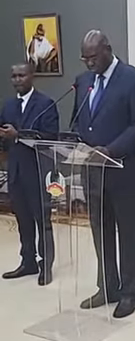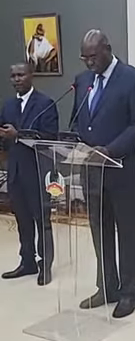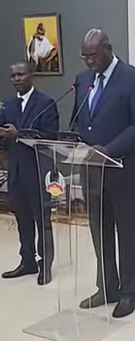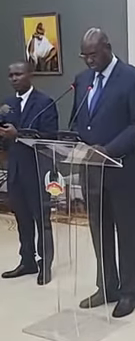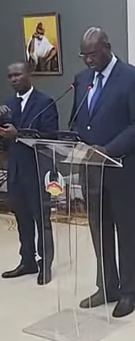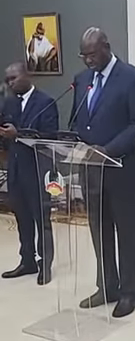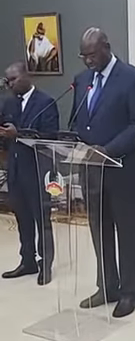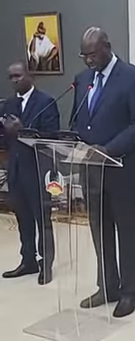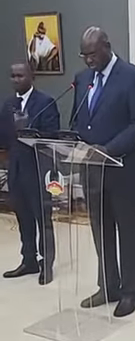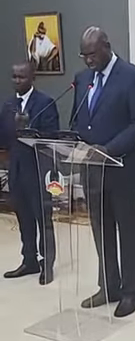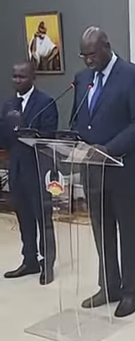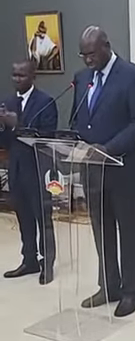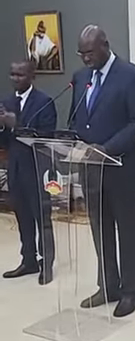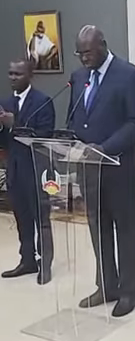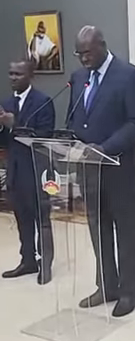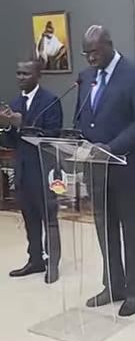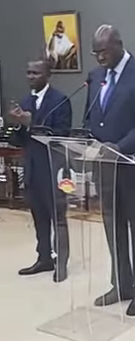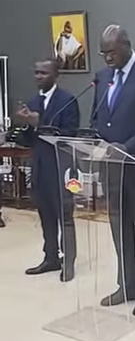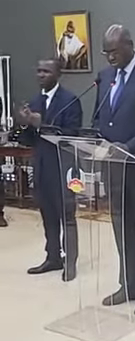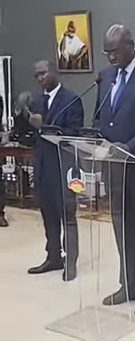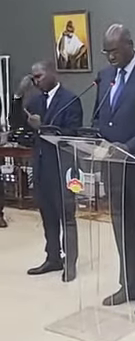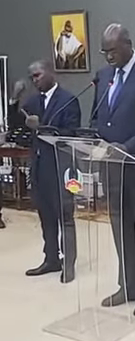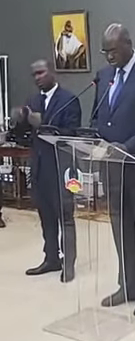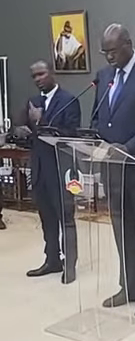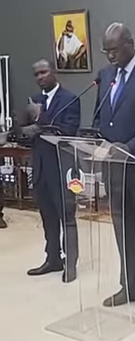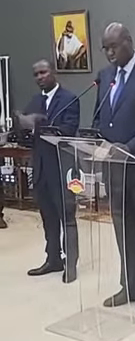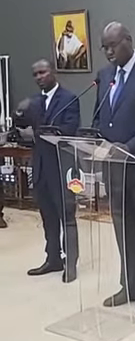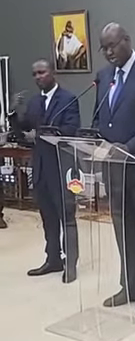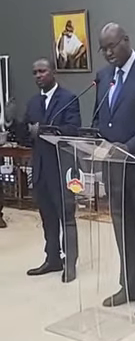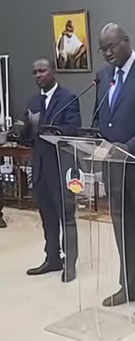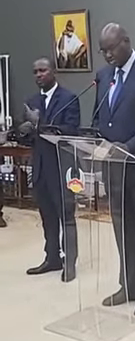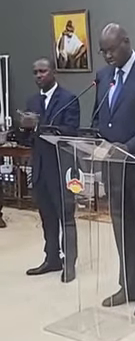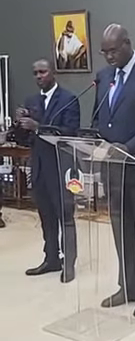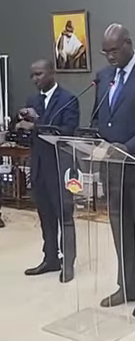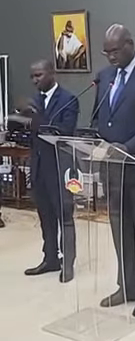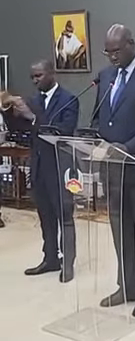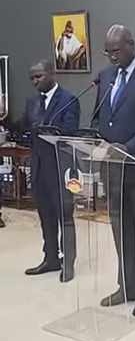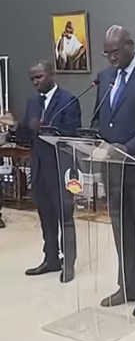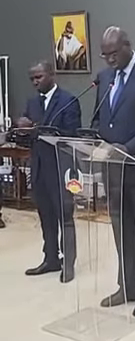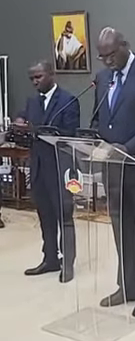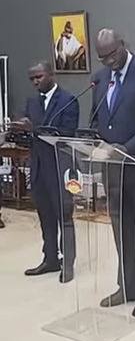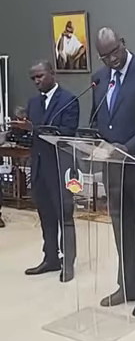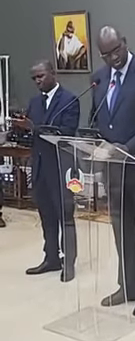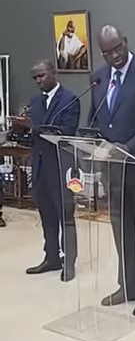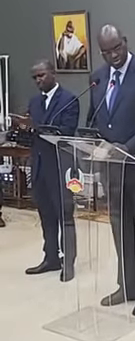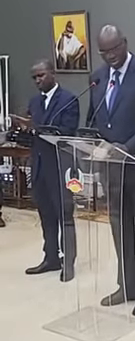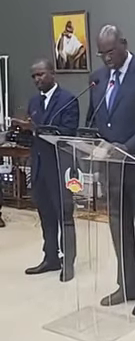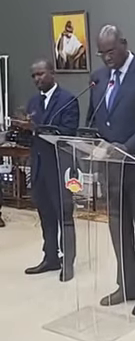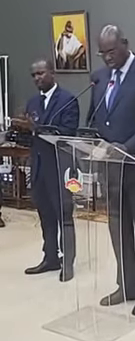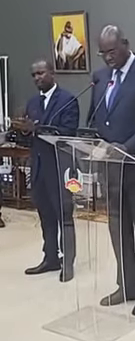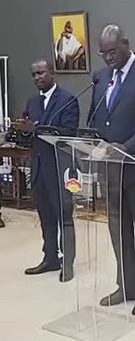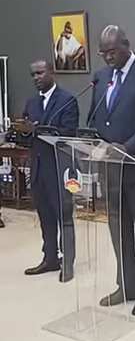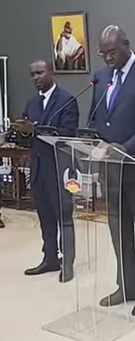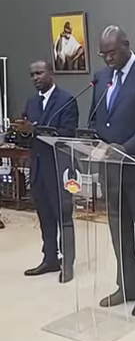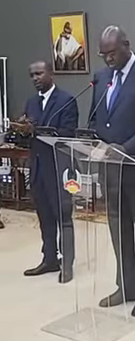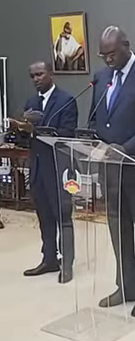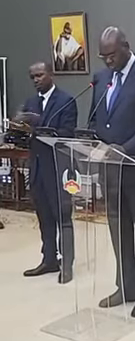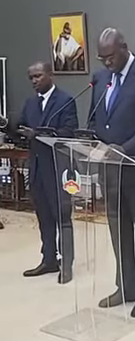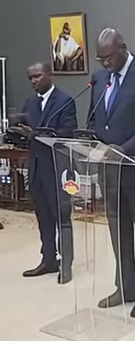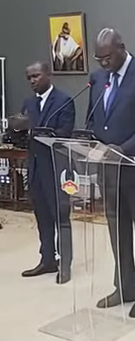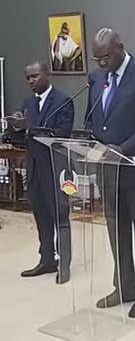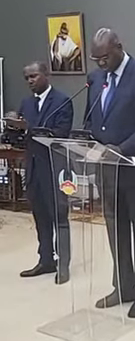tudo fazer para o sucesso dos programas, dos projetos acordados pelo